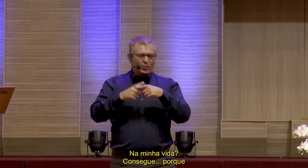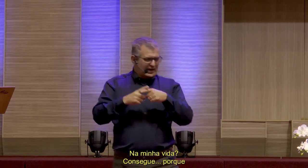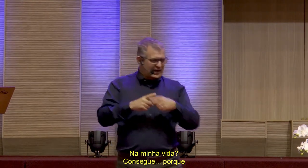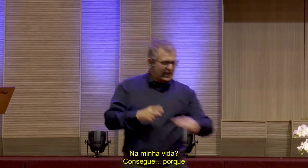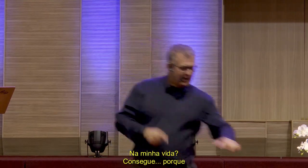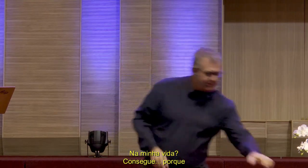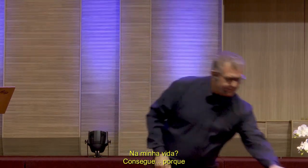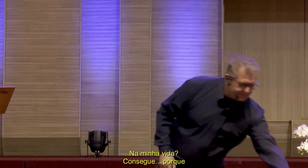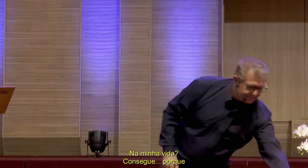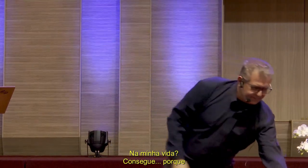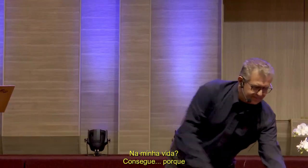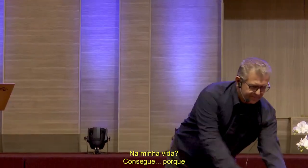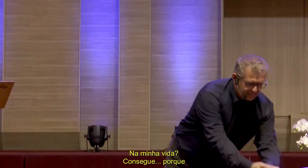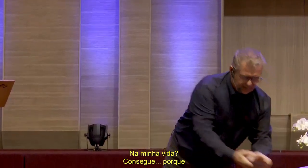porque...